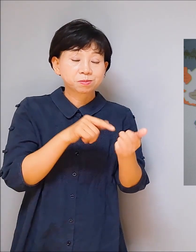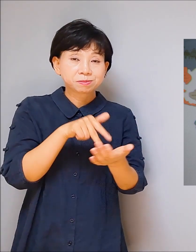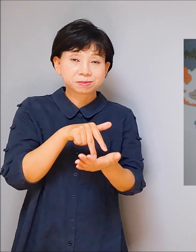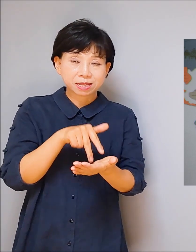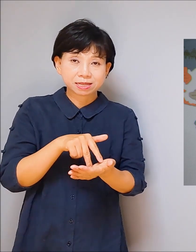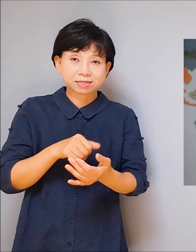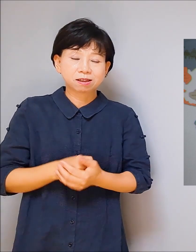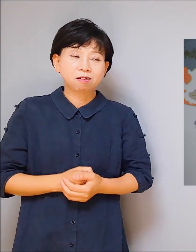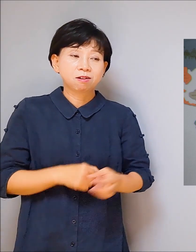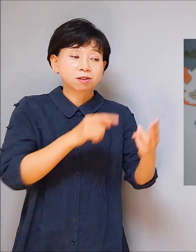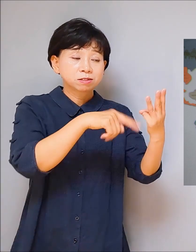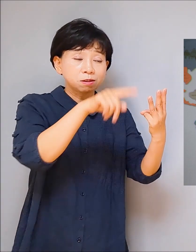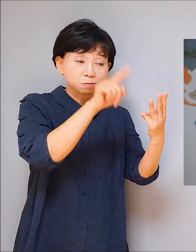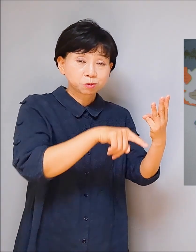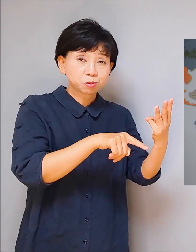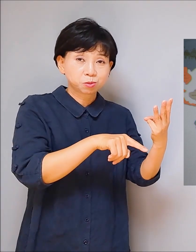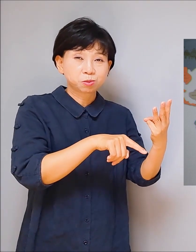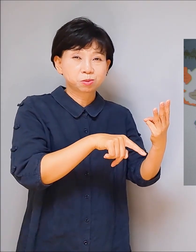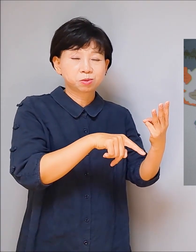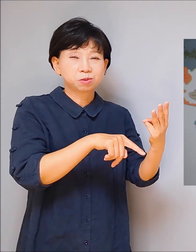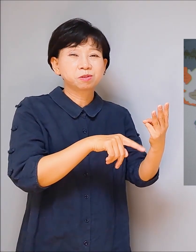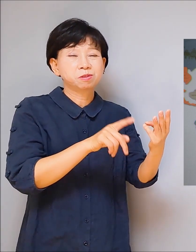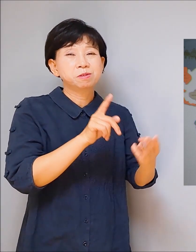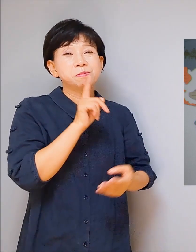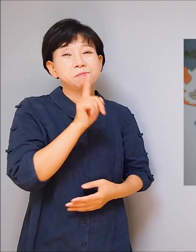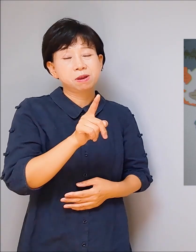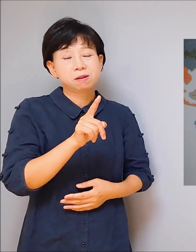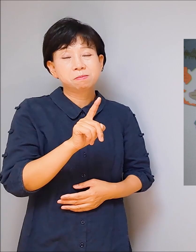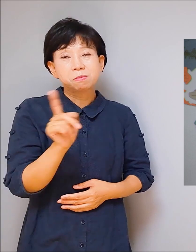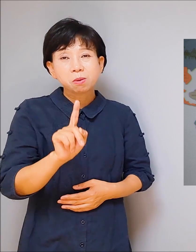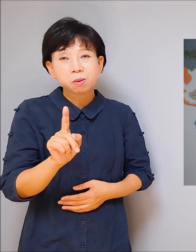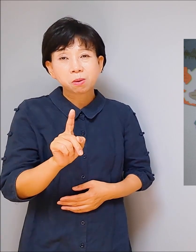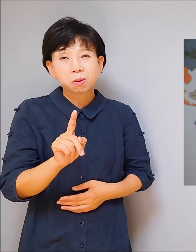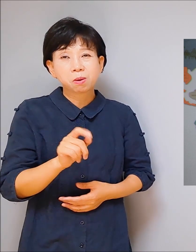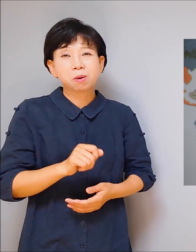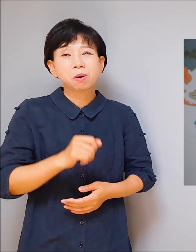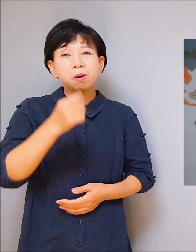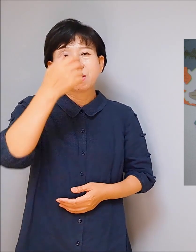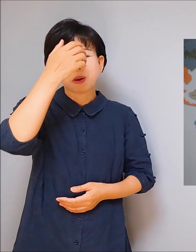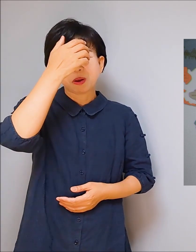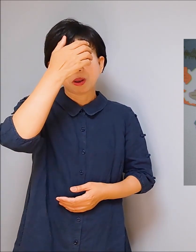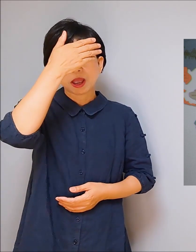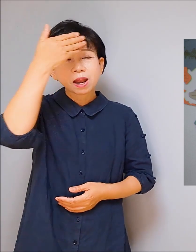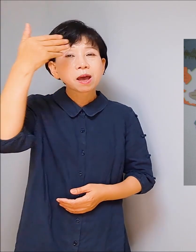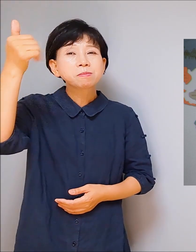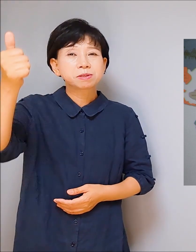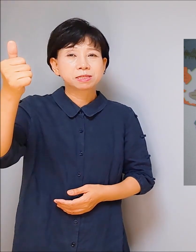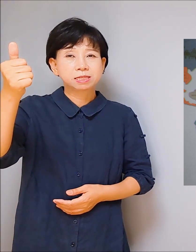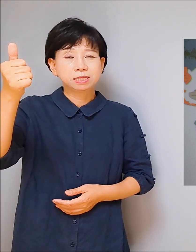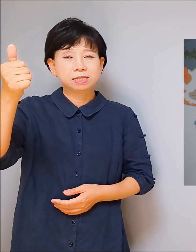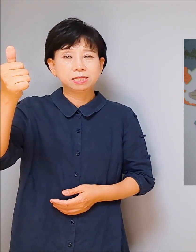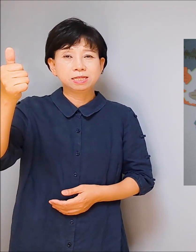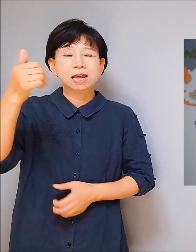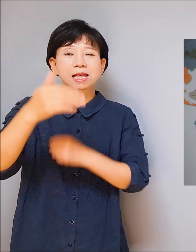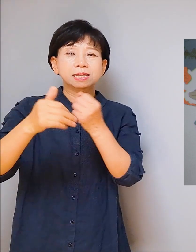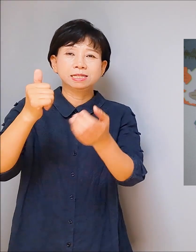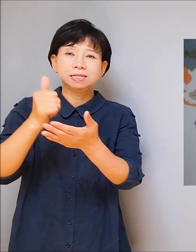삼촌 라반도 그런 얘기를 하지만 아버지 이삭의 하나님이었어요. 그런데 여기서 드디어